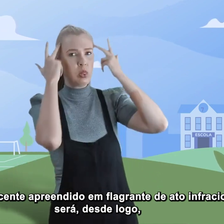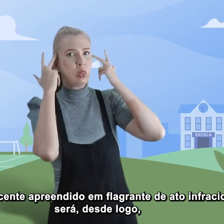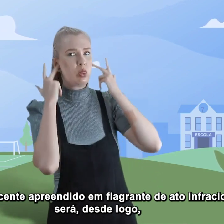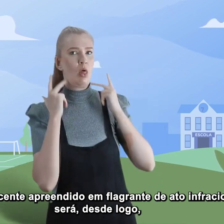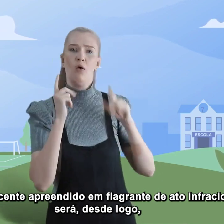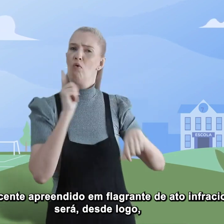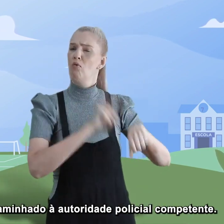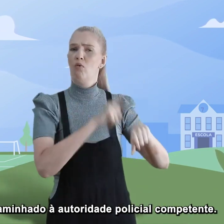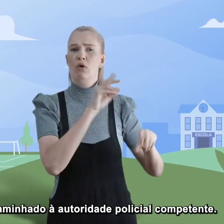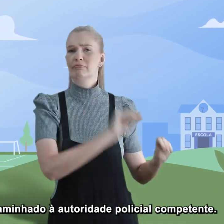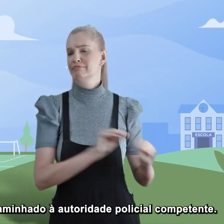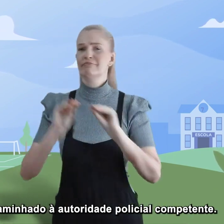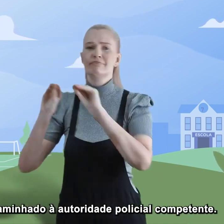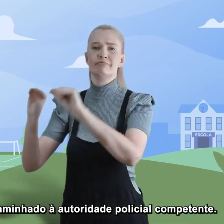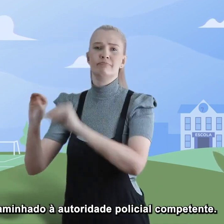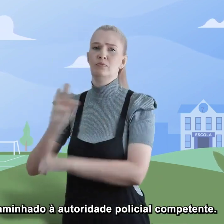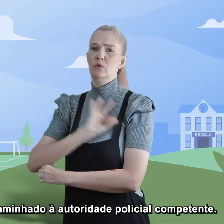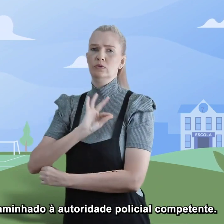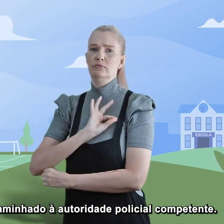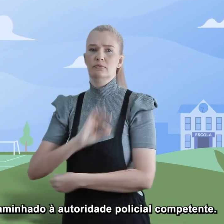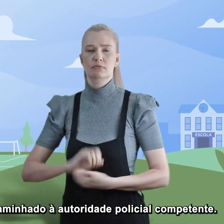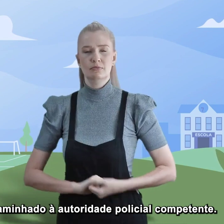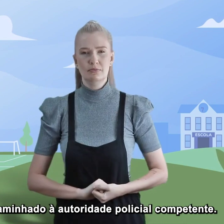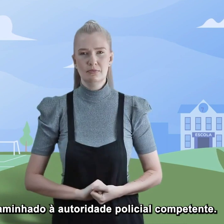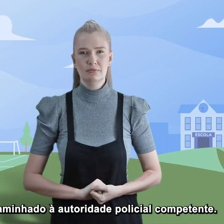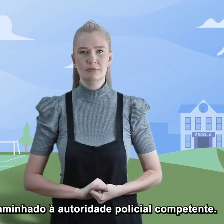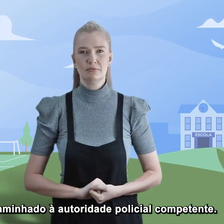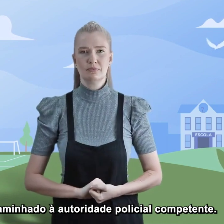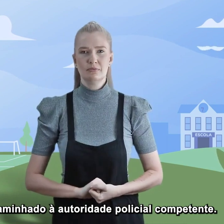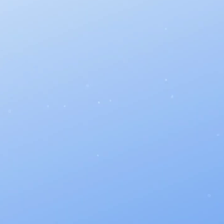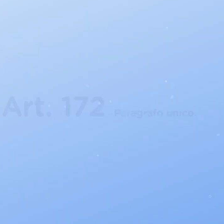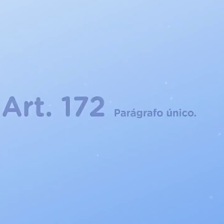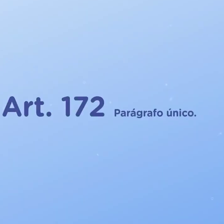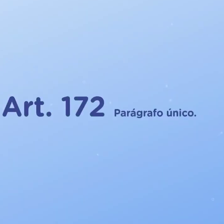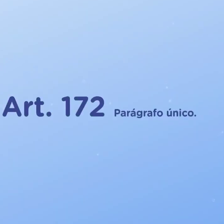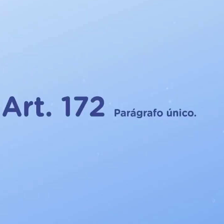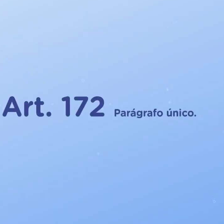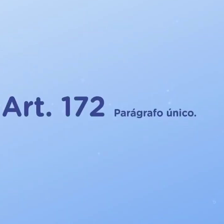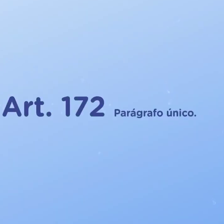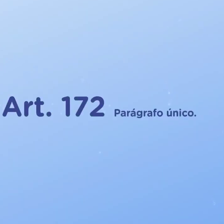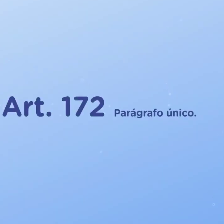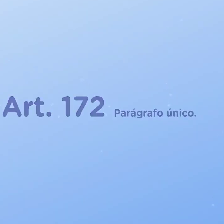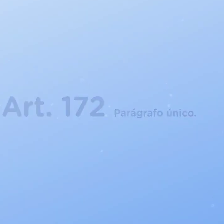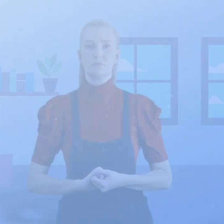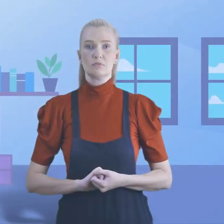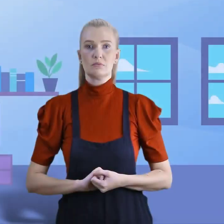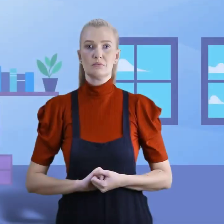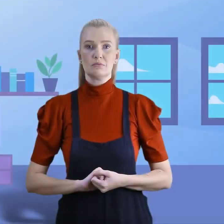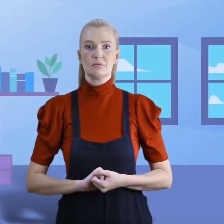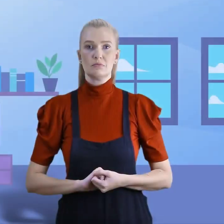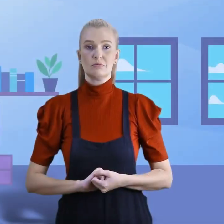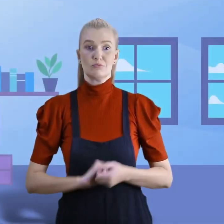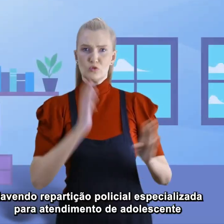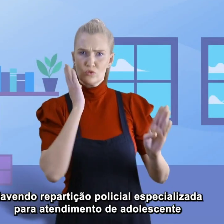logo, encaminhado à autoridade policial competente. Artigo 172, parágrafo único.